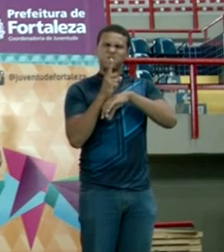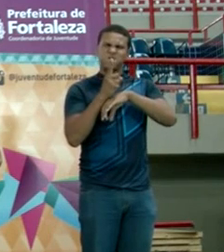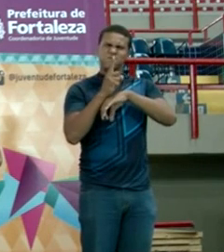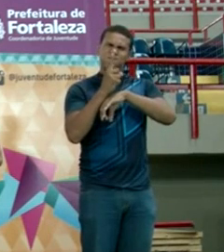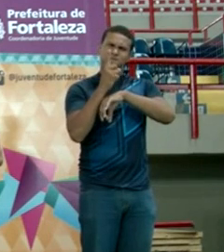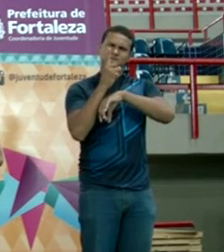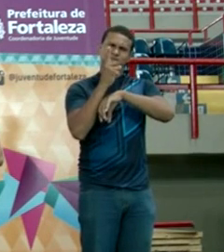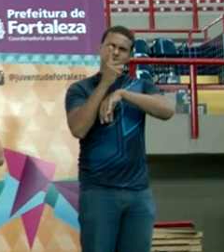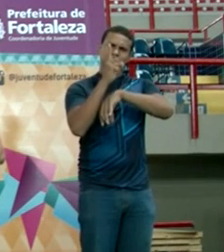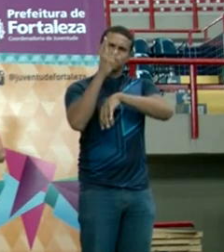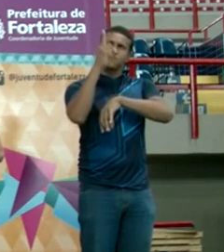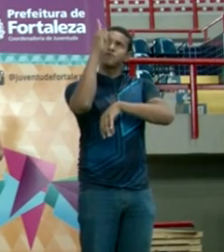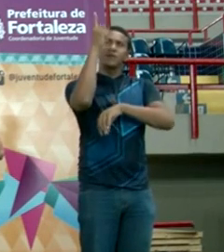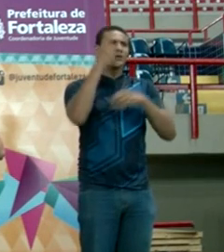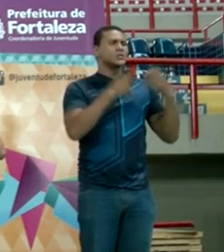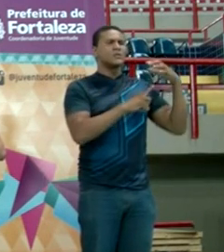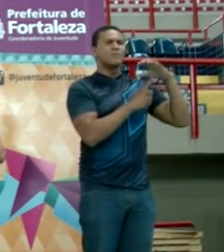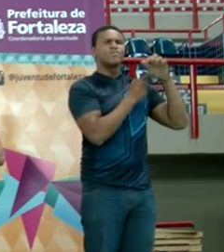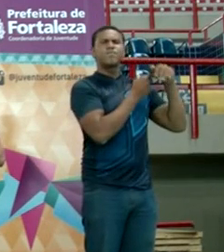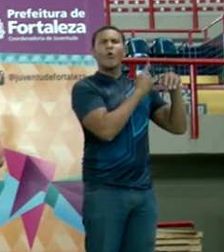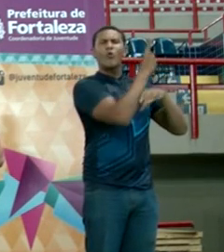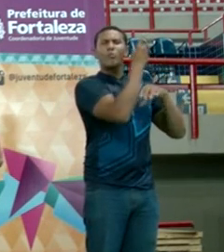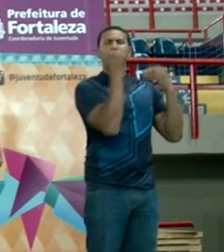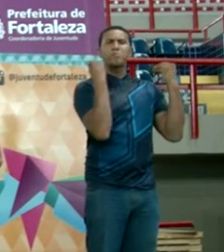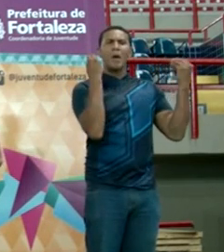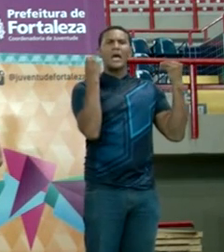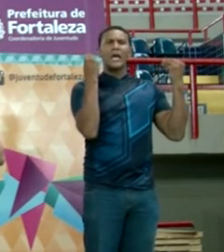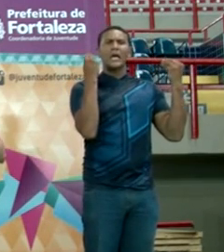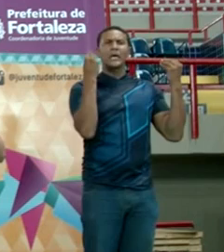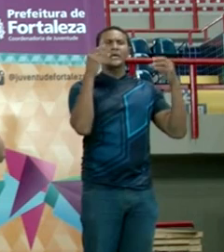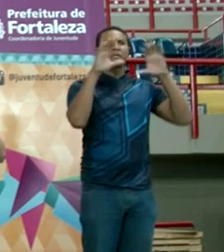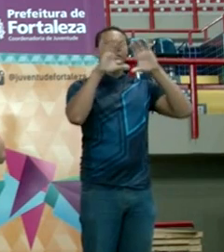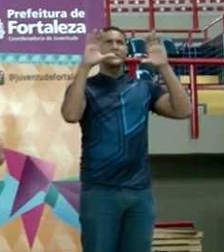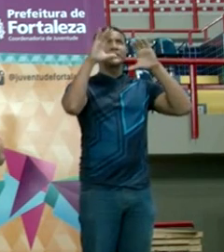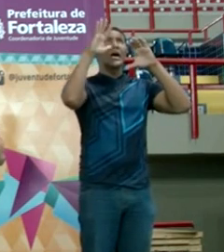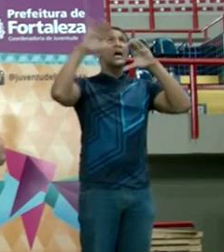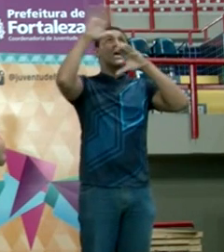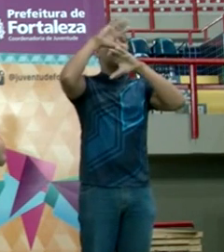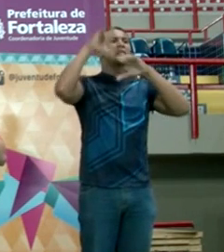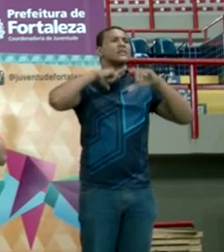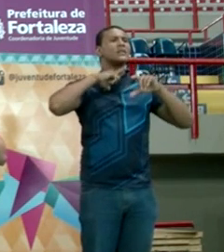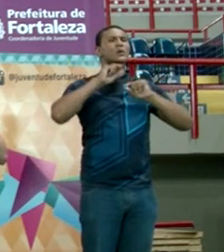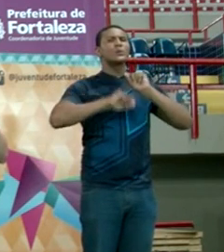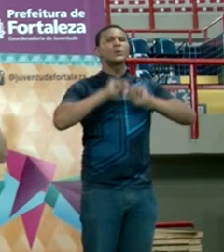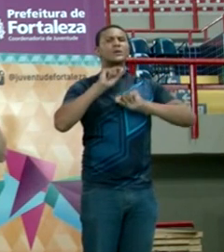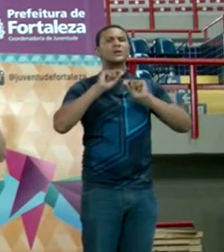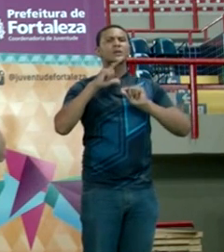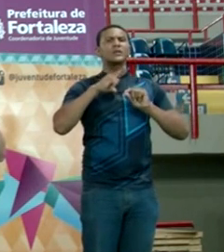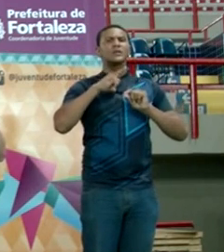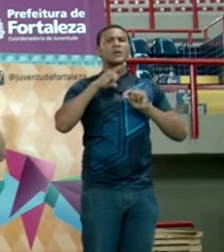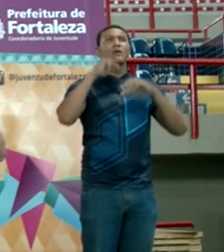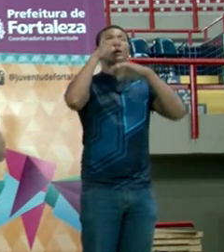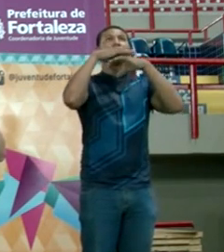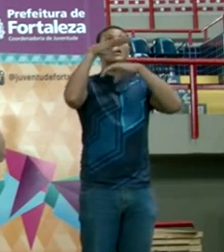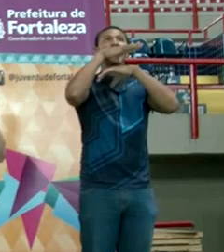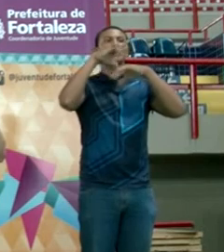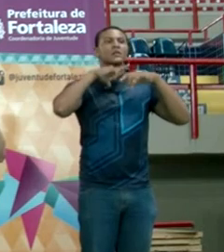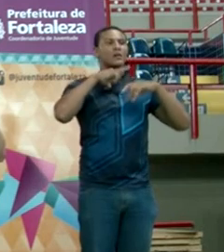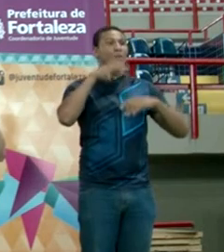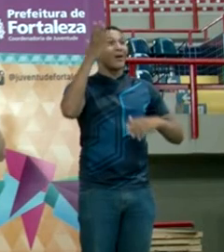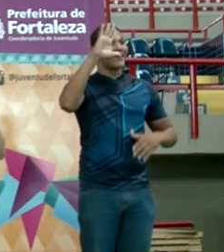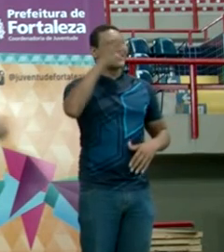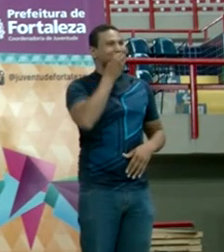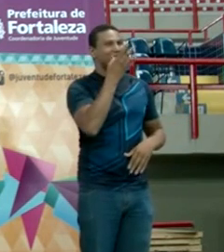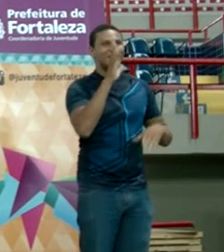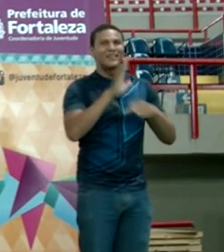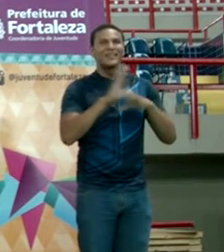no espaço? O que é? O que é que tem no espaço? O que é que tem no espaço? O que é, jovem? Jovem, boa